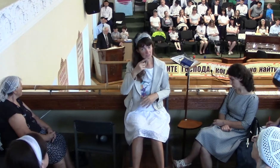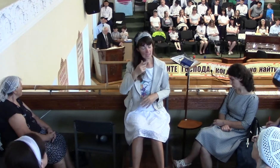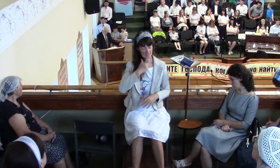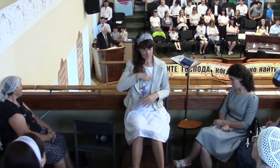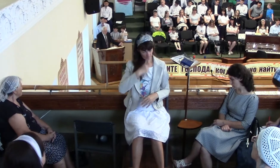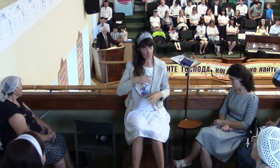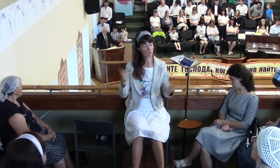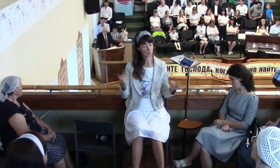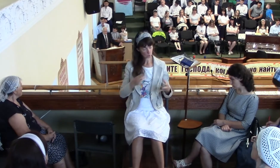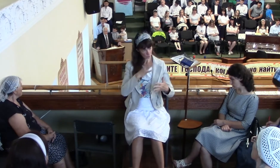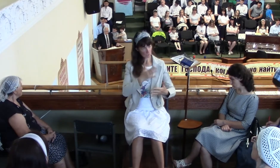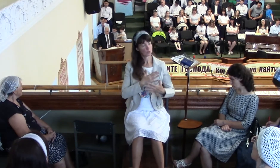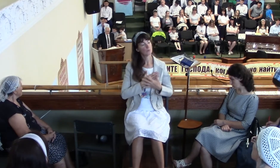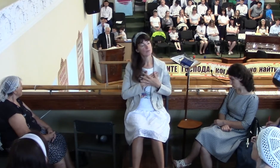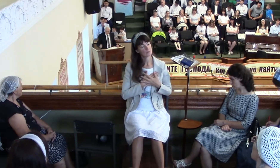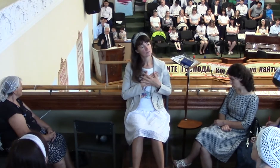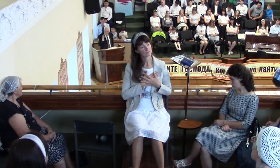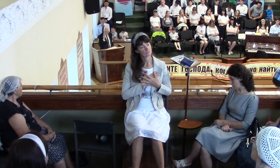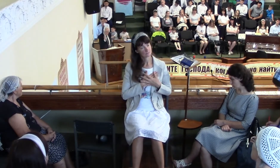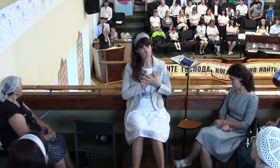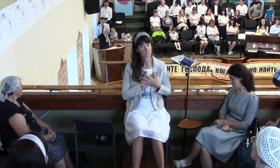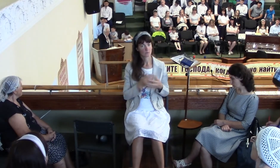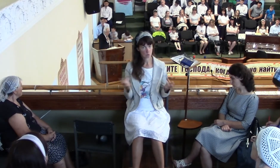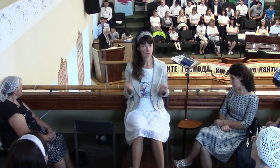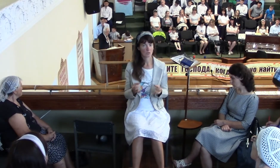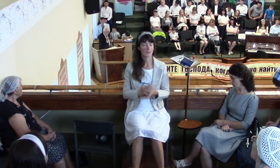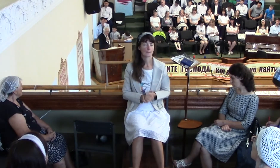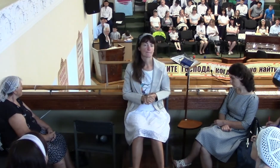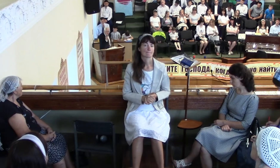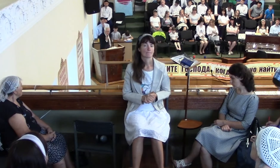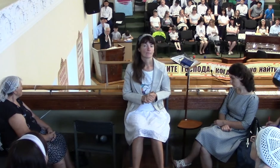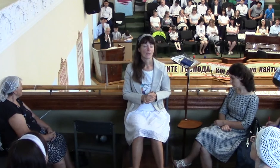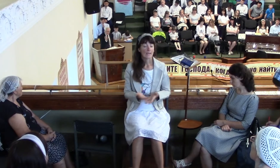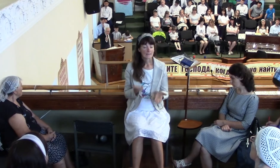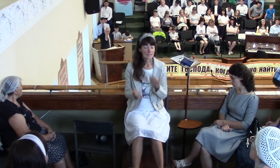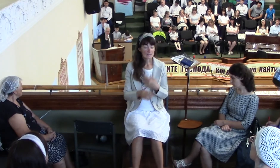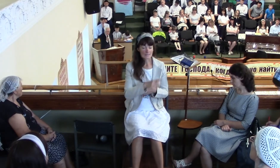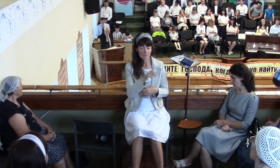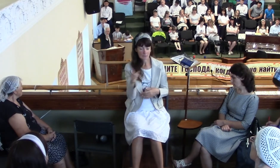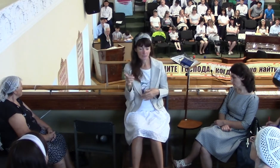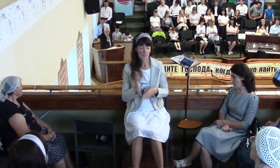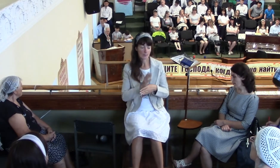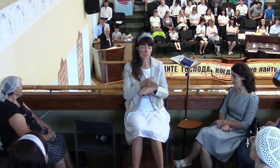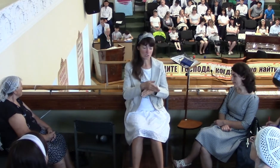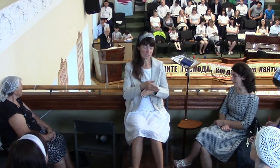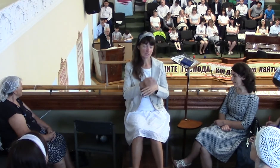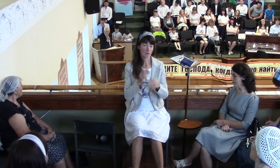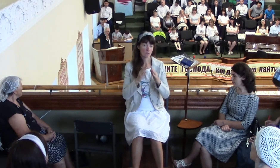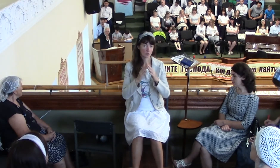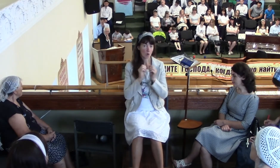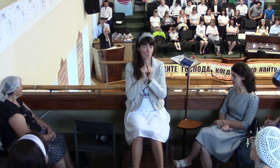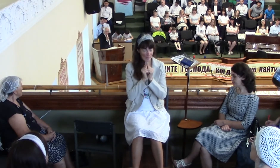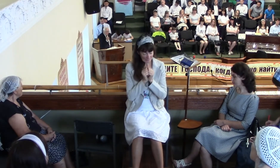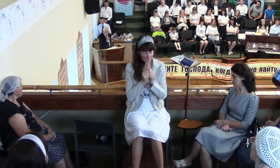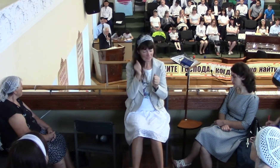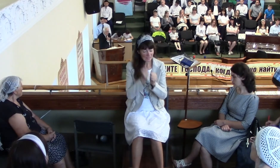души. Друзья, дорогие, если вы в нашем собрании каждый понимал сегодня ценность человеческой